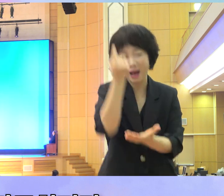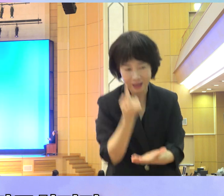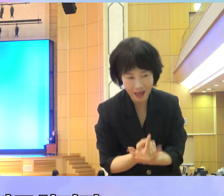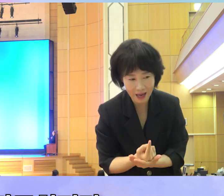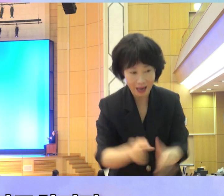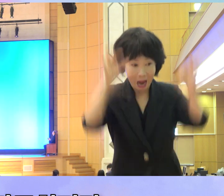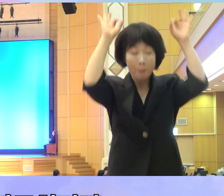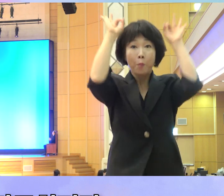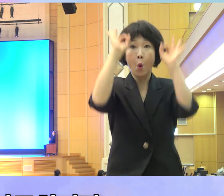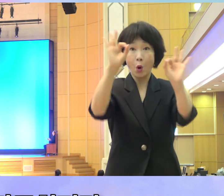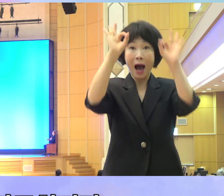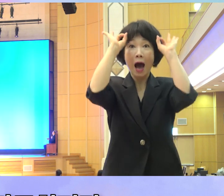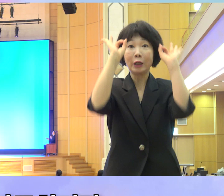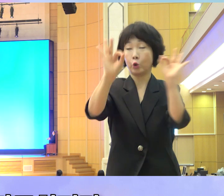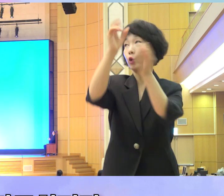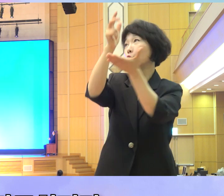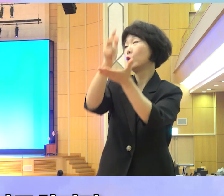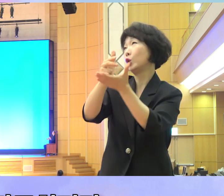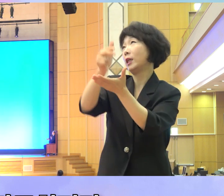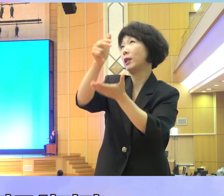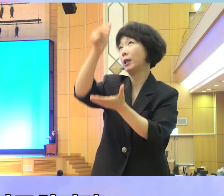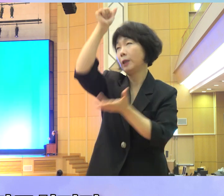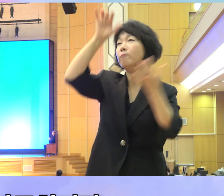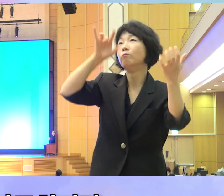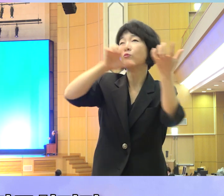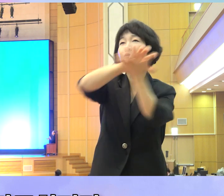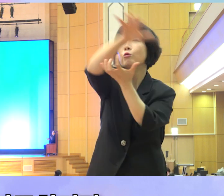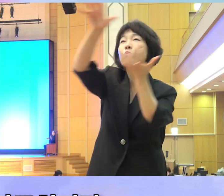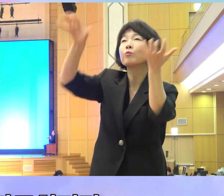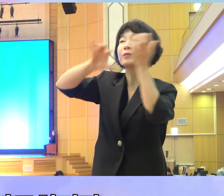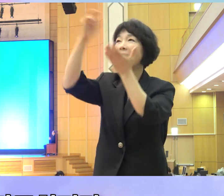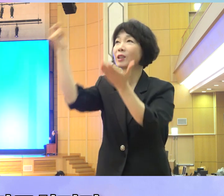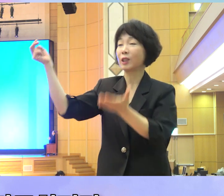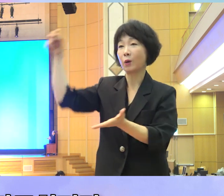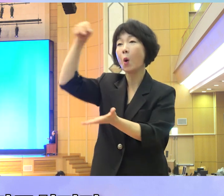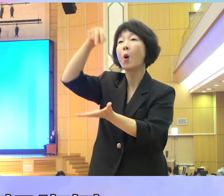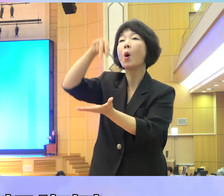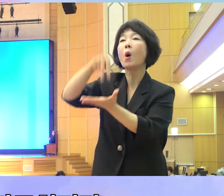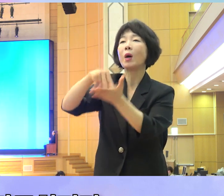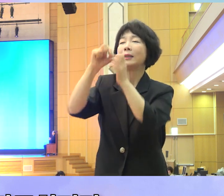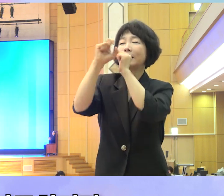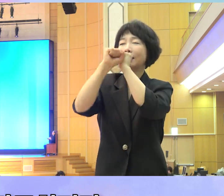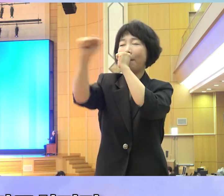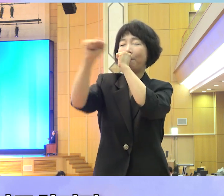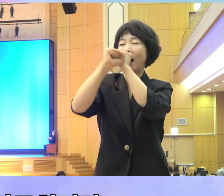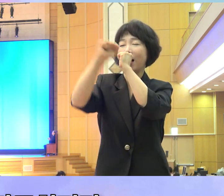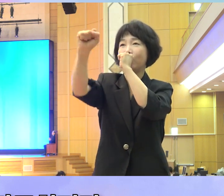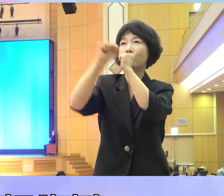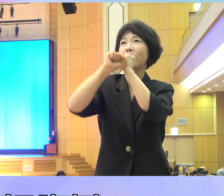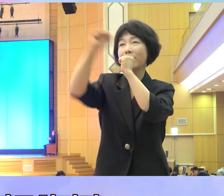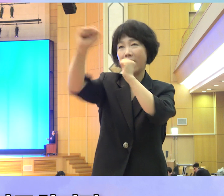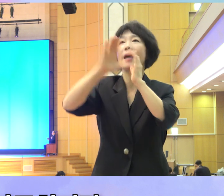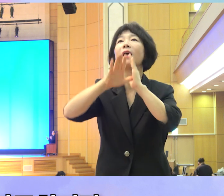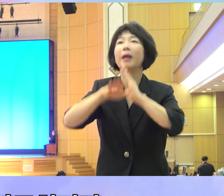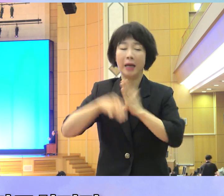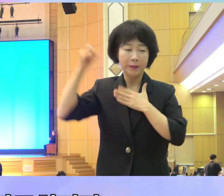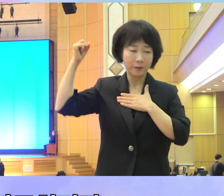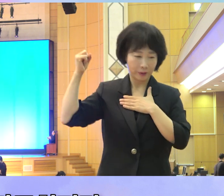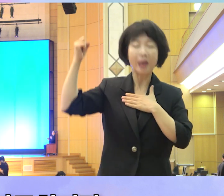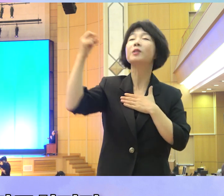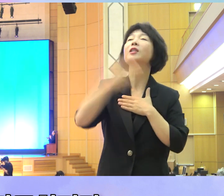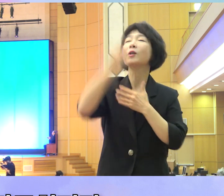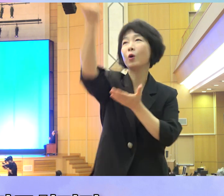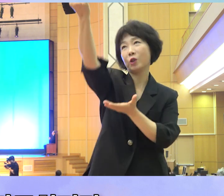오라 주님 오라 주님 구름 타시고 나 밟을